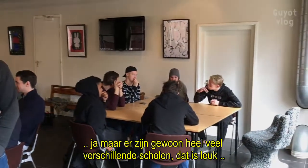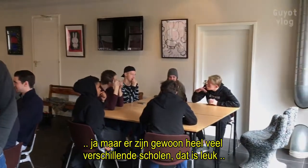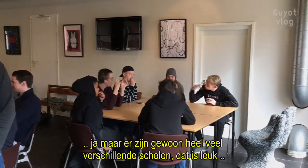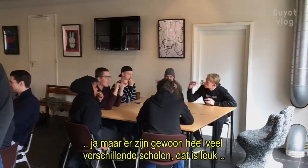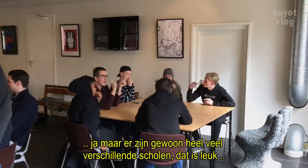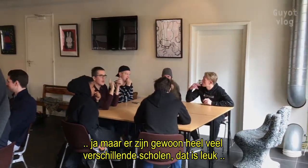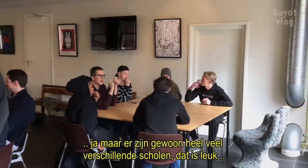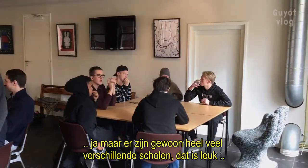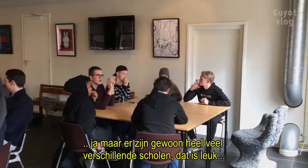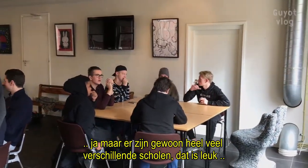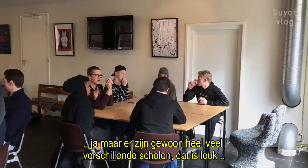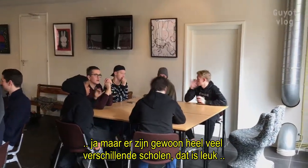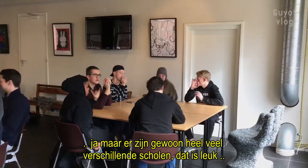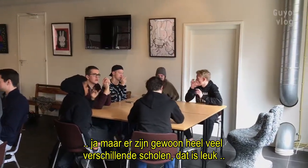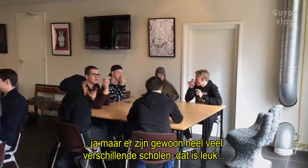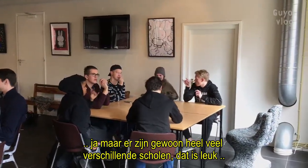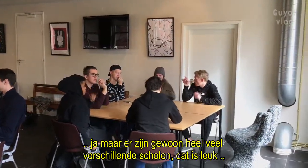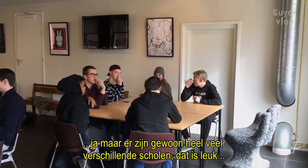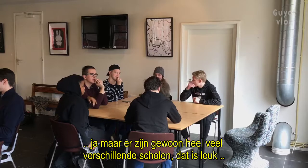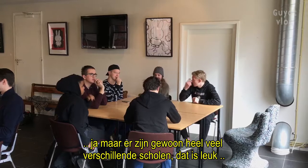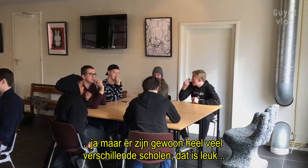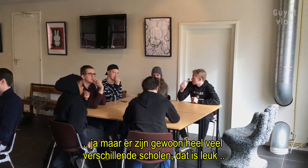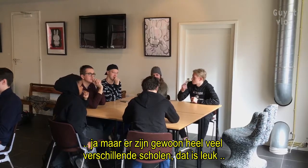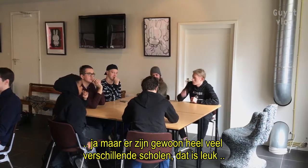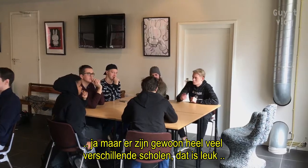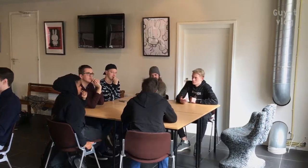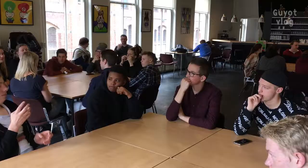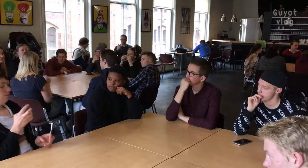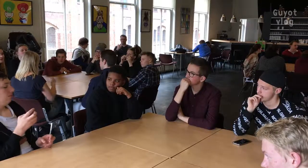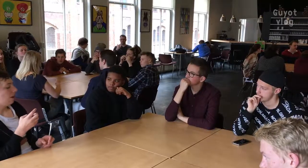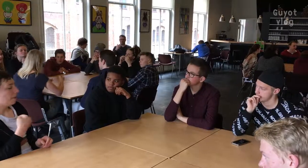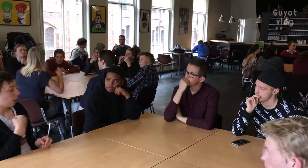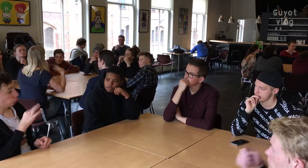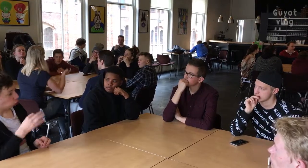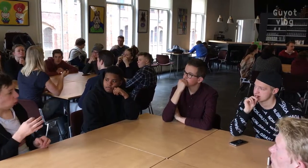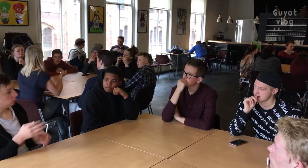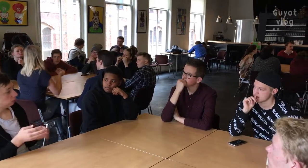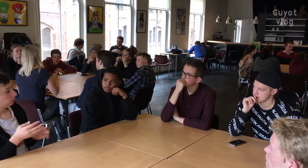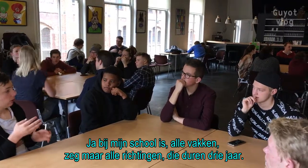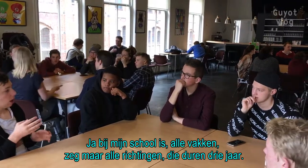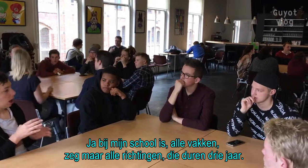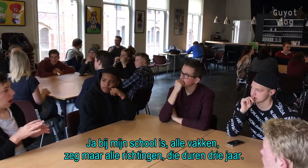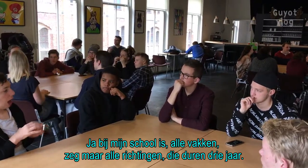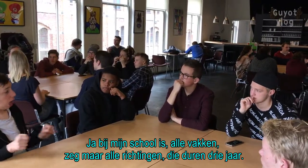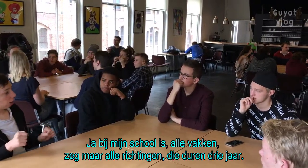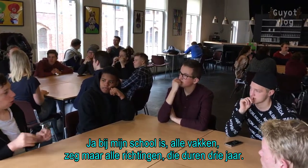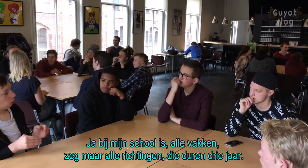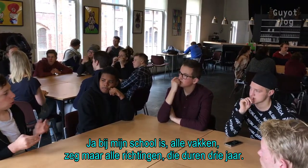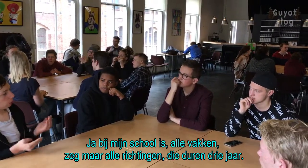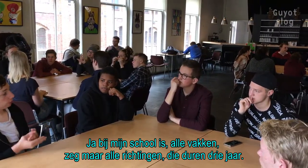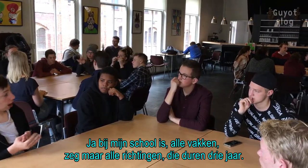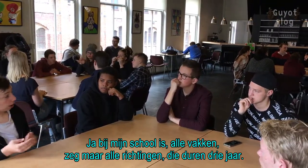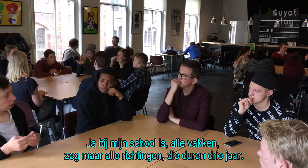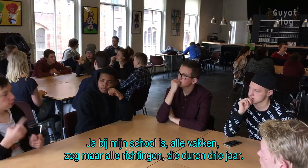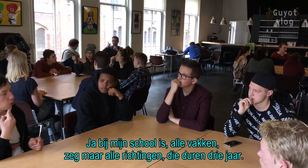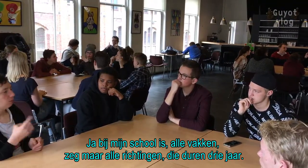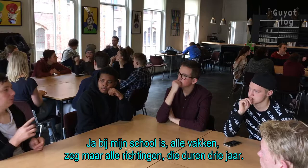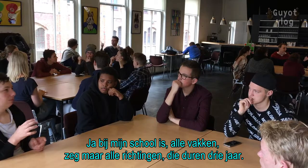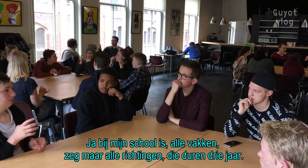Ja, maar er zijn gewoon heel veel verschillende scholen. Dat is leuk. Ja, bij mijn school is alle vakken